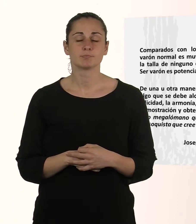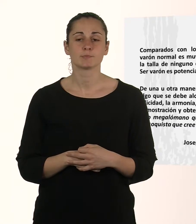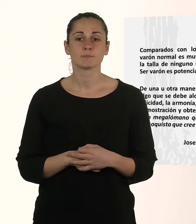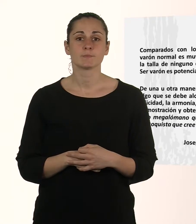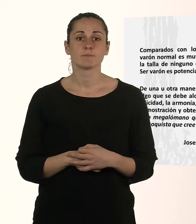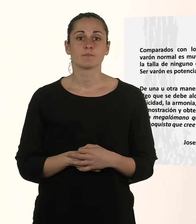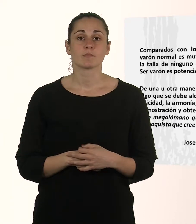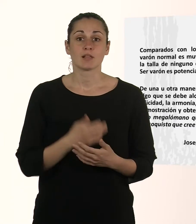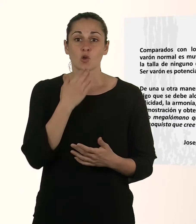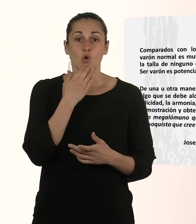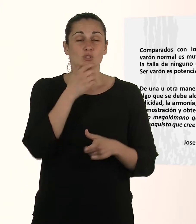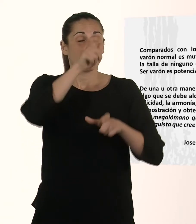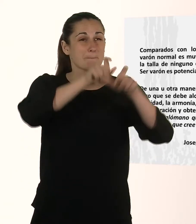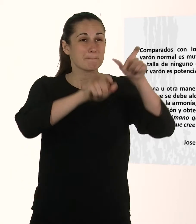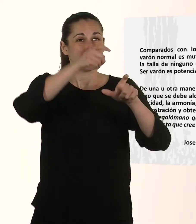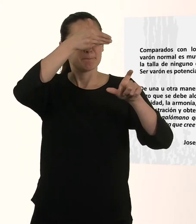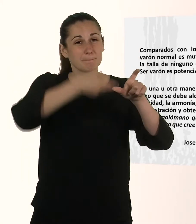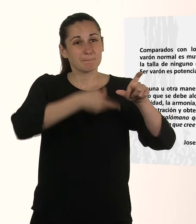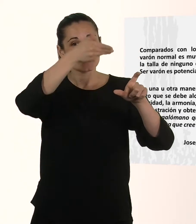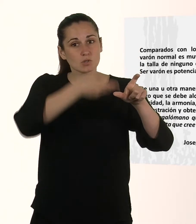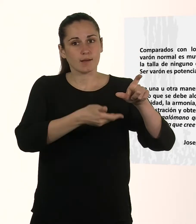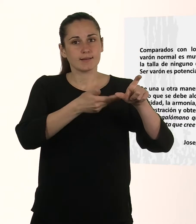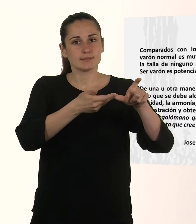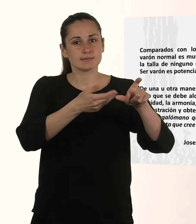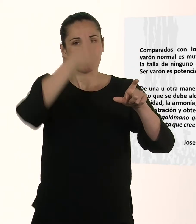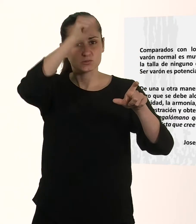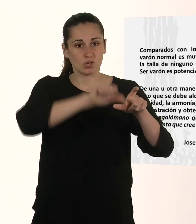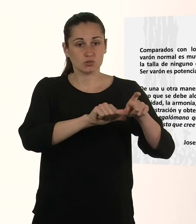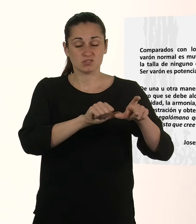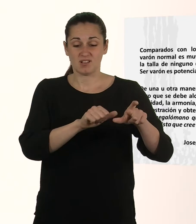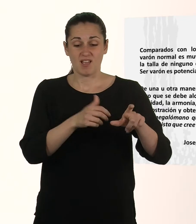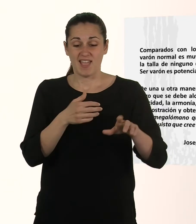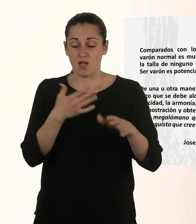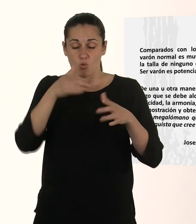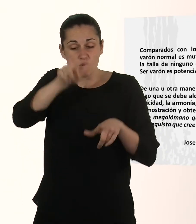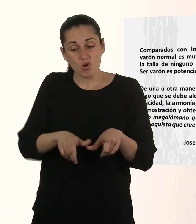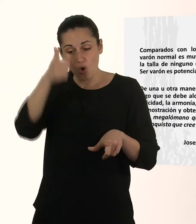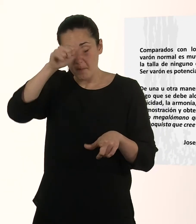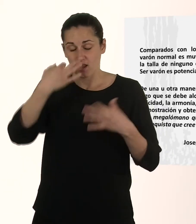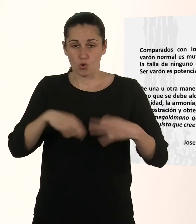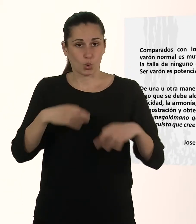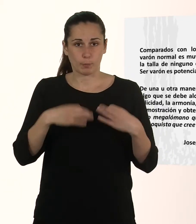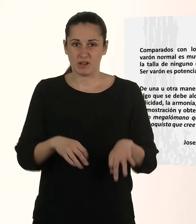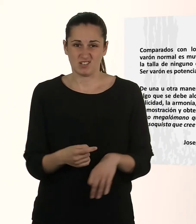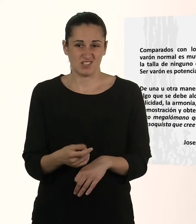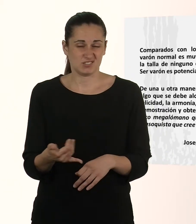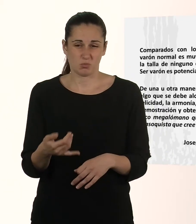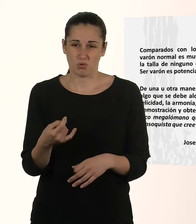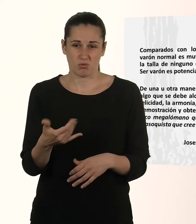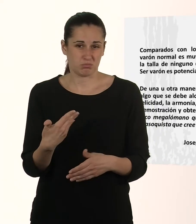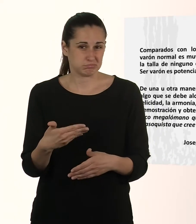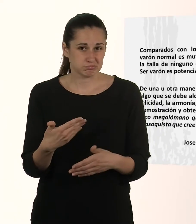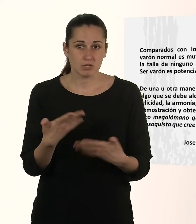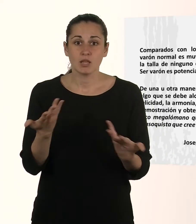Comparados con los grandes personajes masculinos, el varón normal es muy poca cosa. Pese a ser hombre, no da la talla de ninguno de los grandes